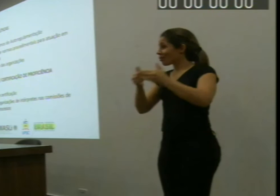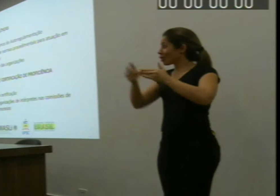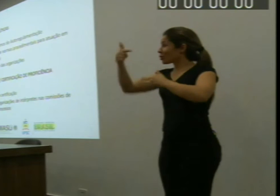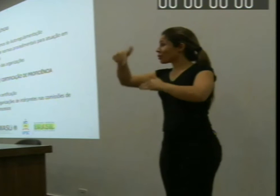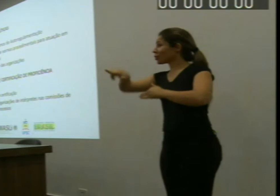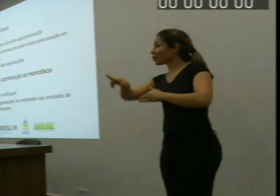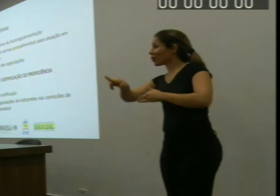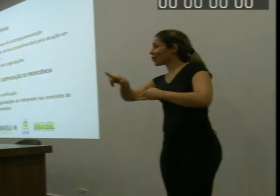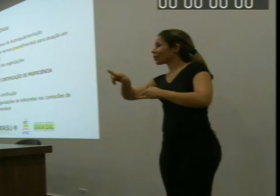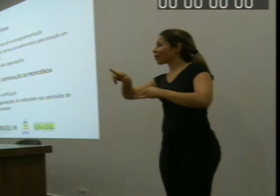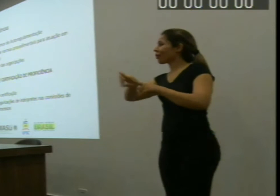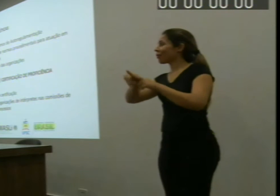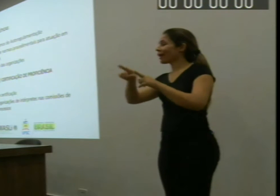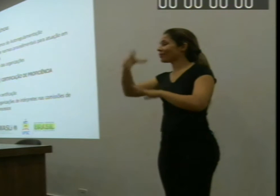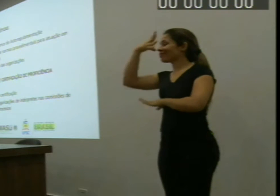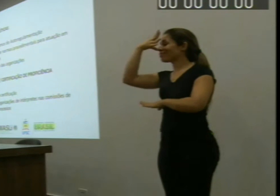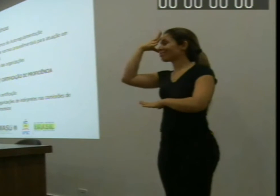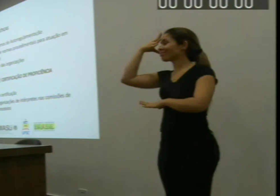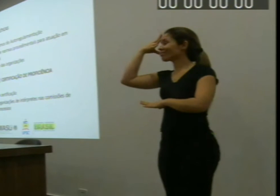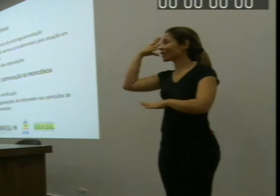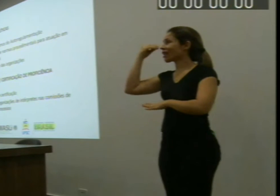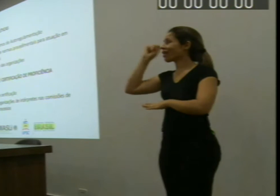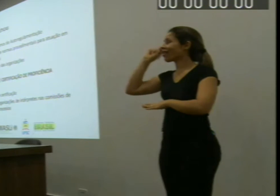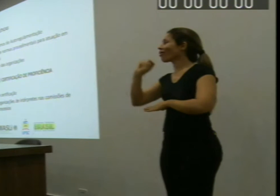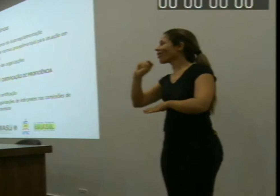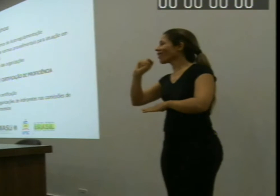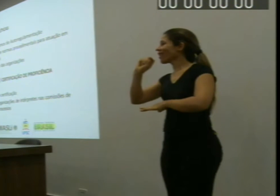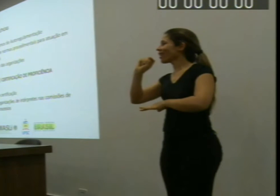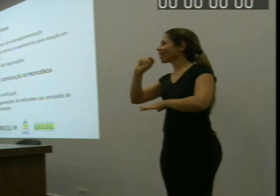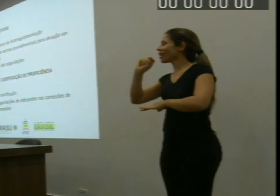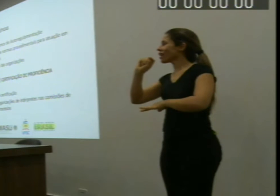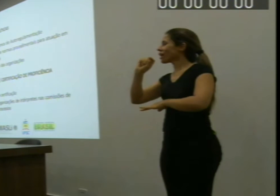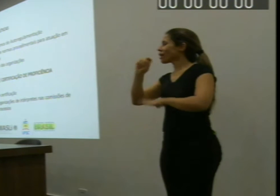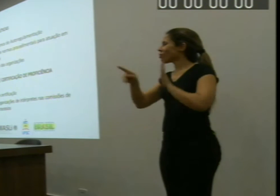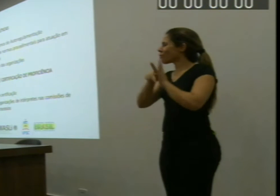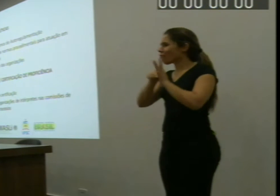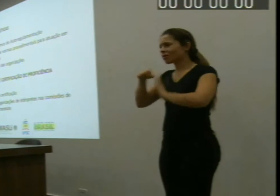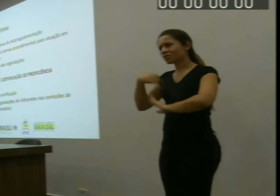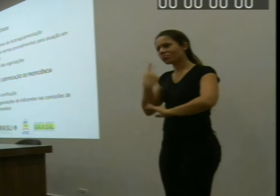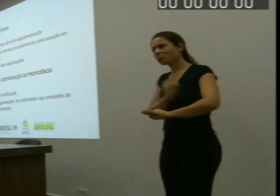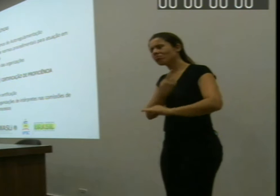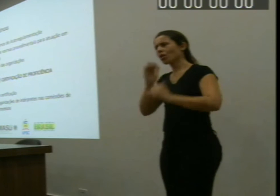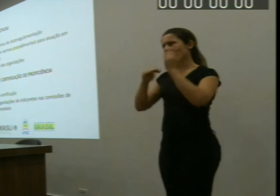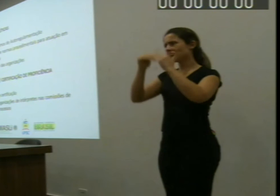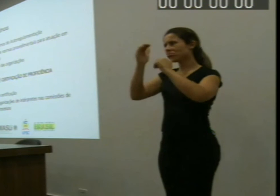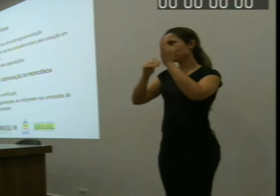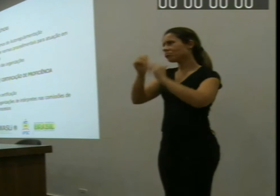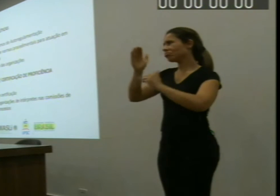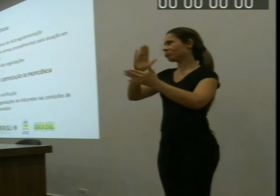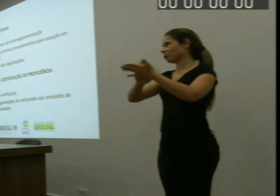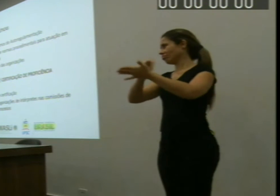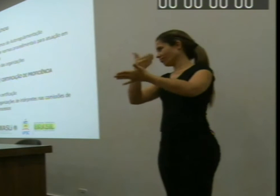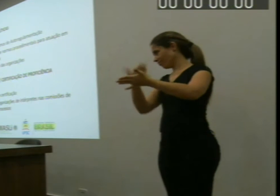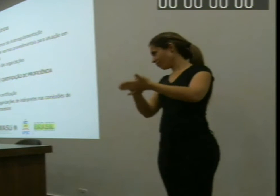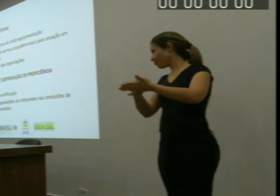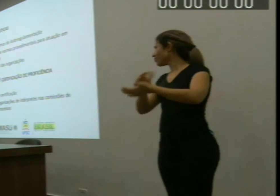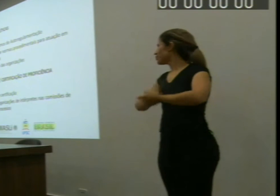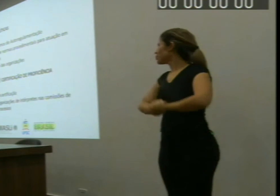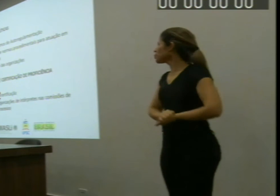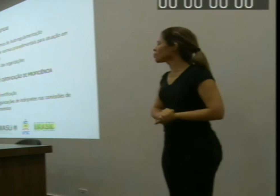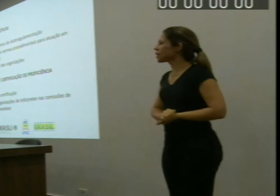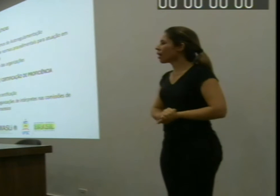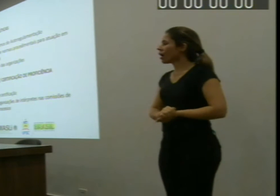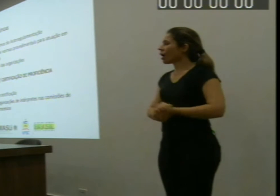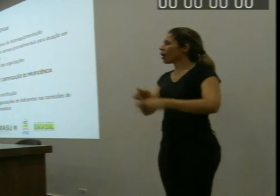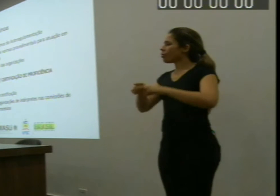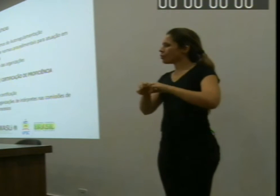genérico mas a gente esquece de pedir aquilo que é pra gente mesmo pra nossa carreira pra nossa profissão tá então eu Trago essa provocação assim